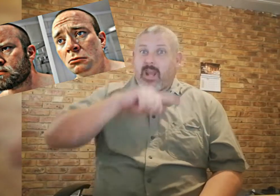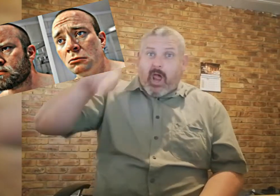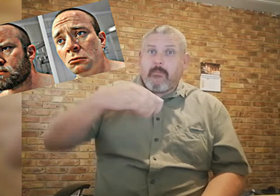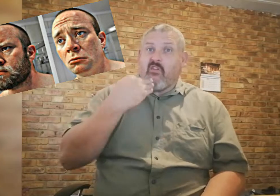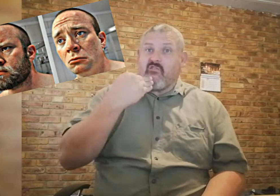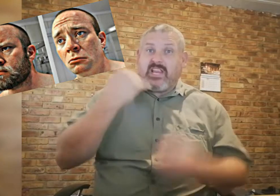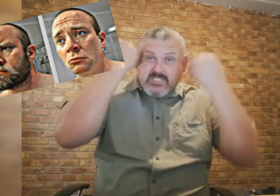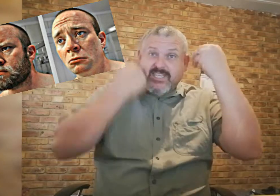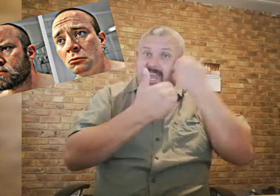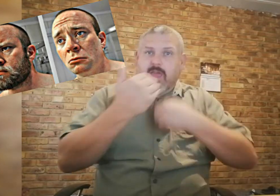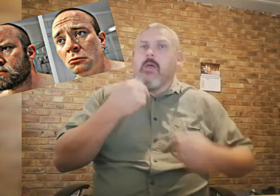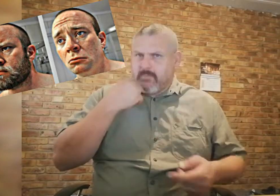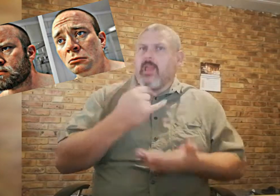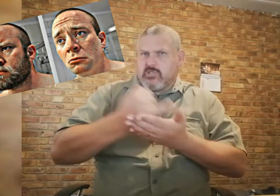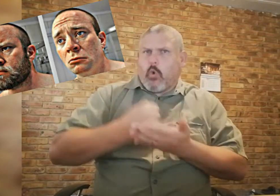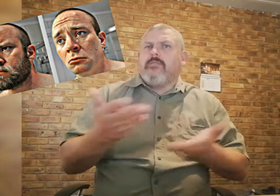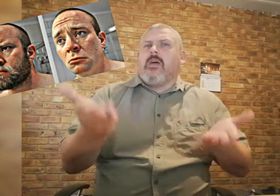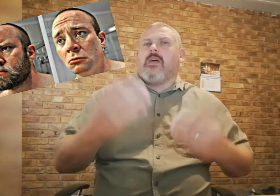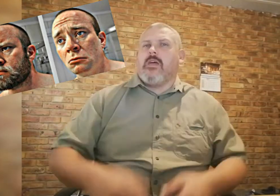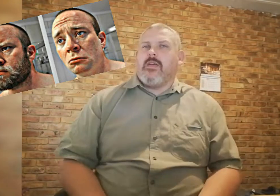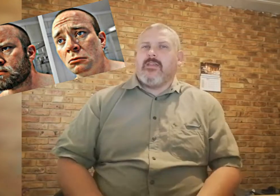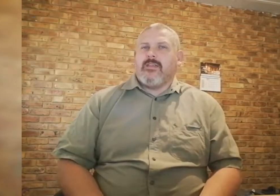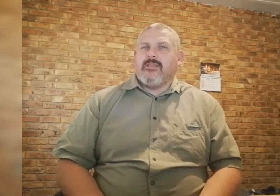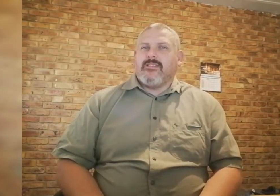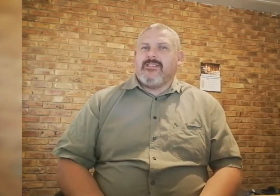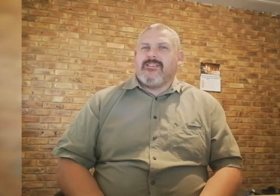Beteken allemaal wie skeer sonde.